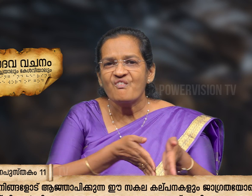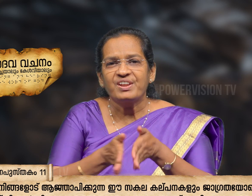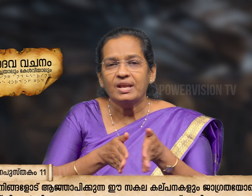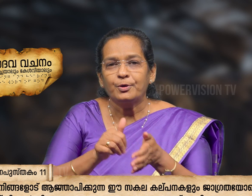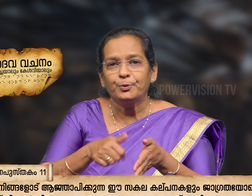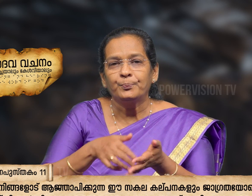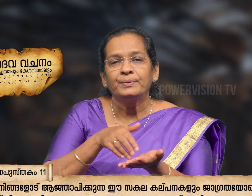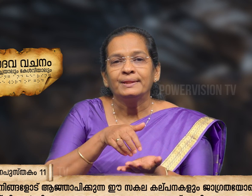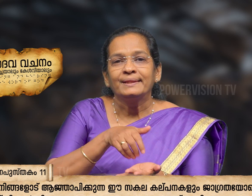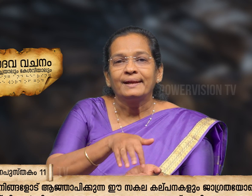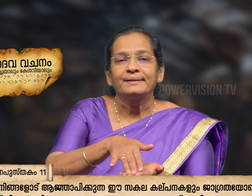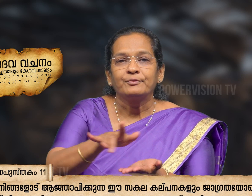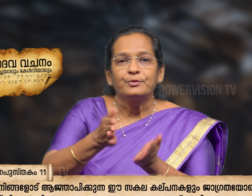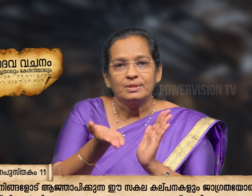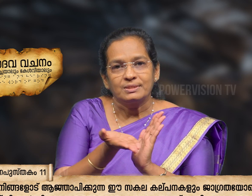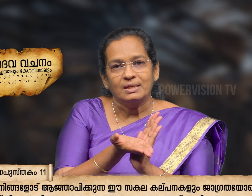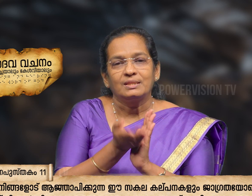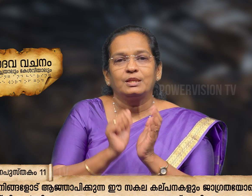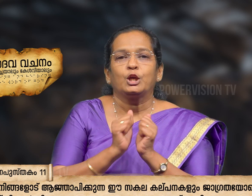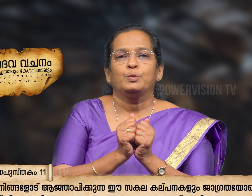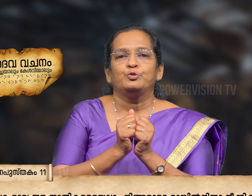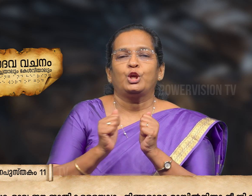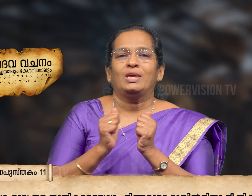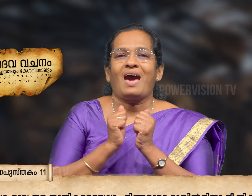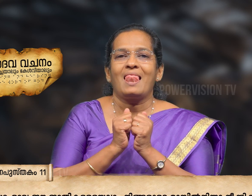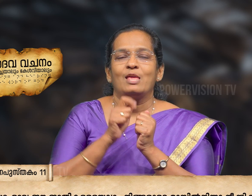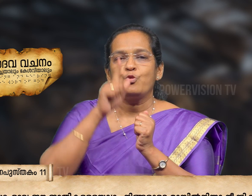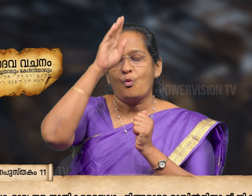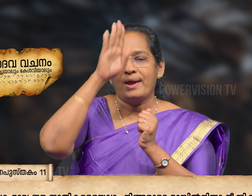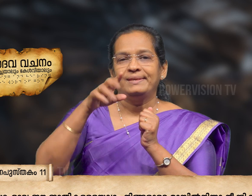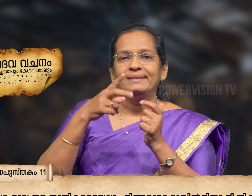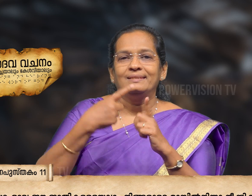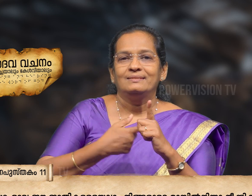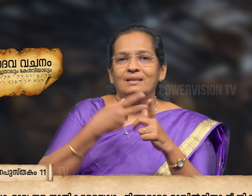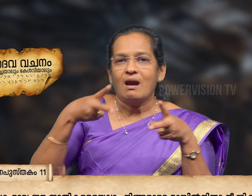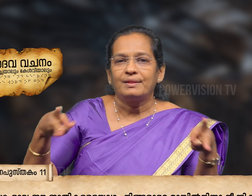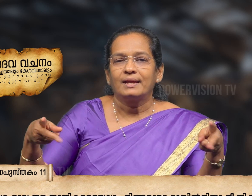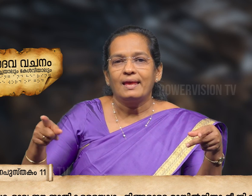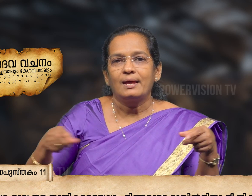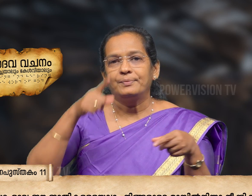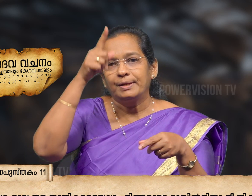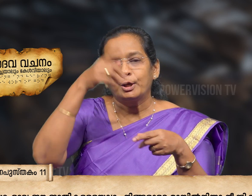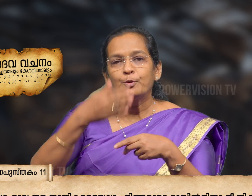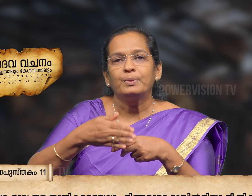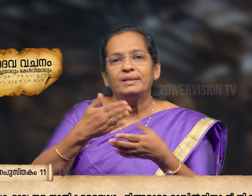നടന്ന് അവനോട് ചേർന്നിരിക്കുകയും ചെയ്താൽ യഹോവ ഈ ജാതികളെയെല്ലാം നിങ്ങളുടെ മുൻപിൽ നിന്ന്